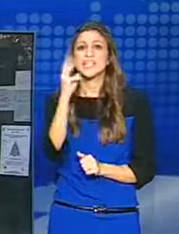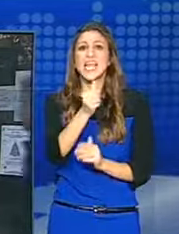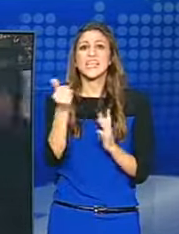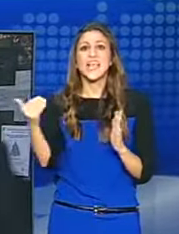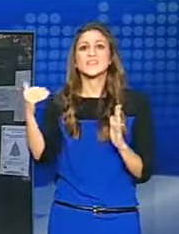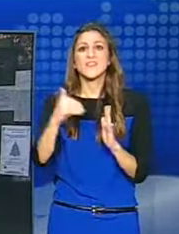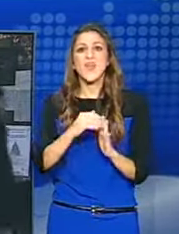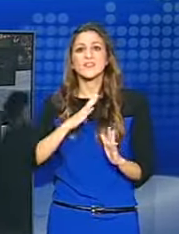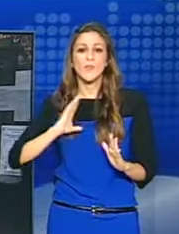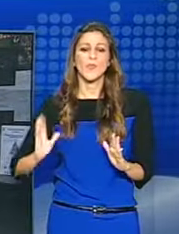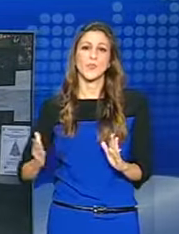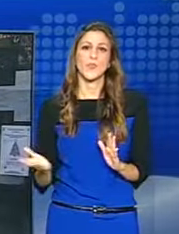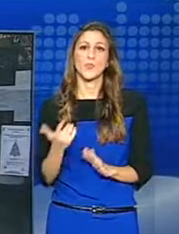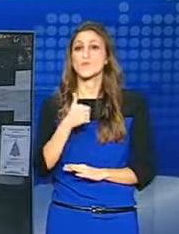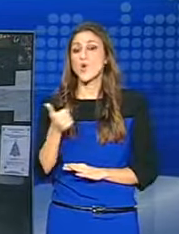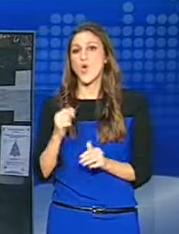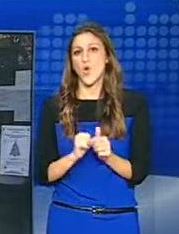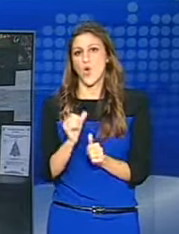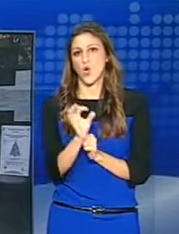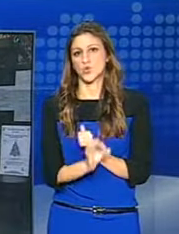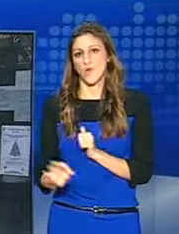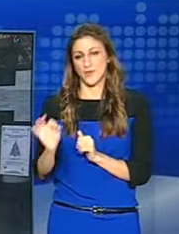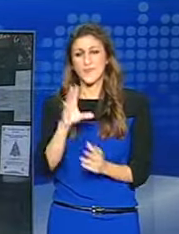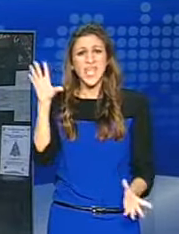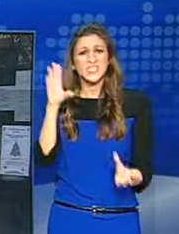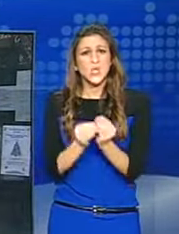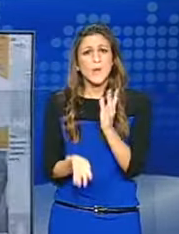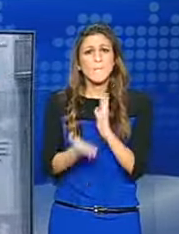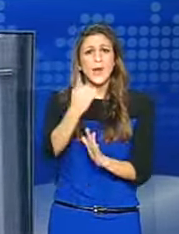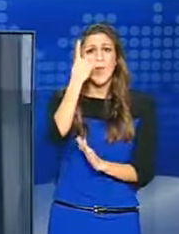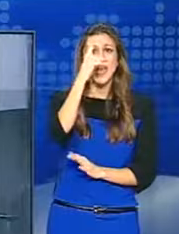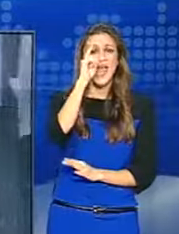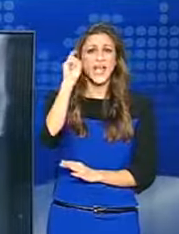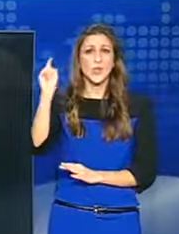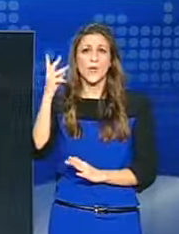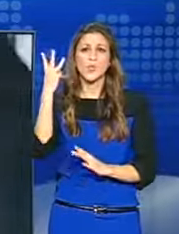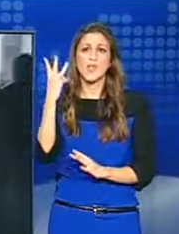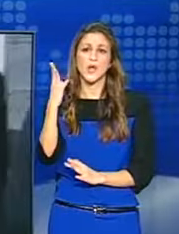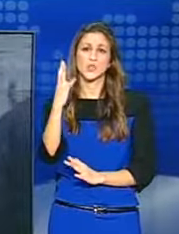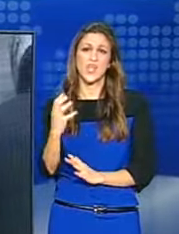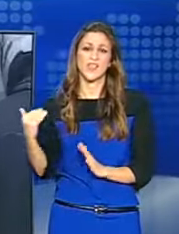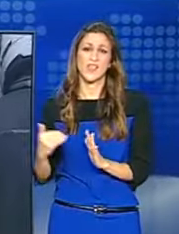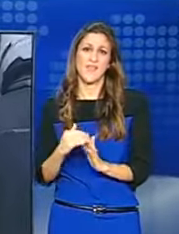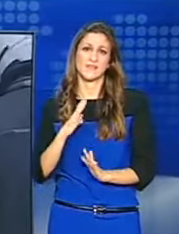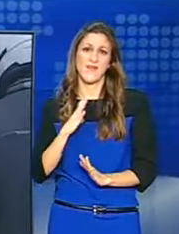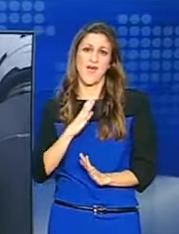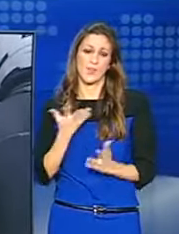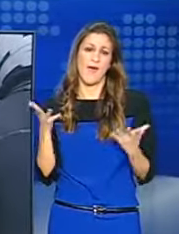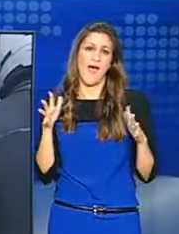κατά 36.000 συνολικά ξεπερνούν το 1 εκατο 340.000 πρωταθλητές αναδεικνύονται για μία